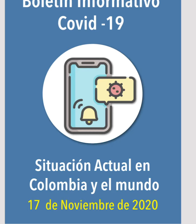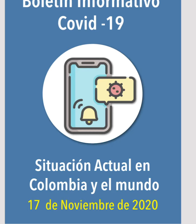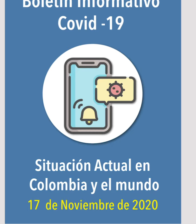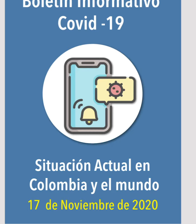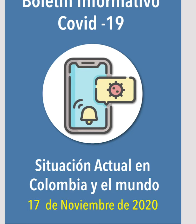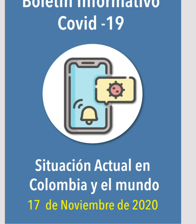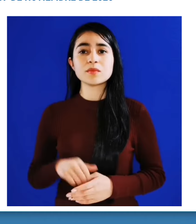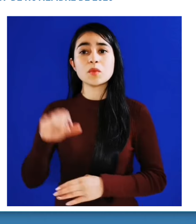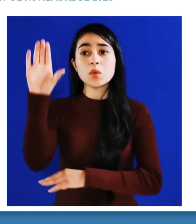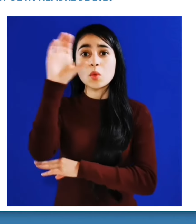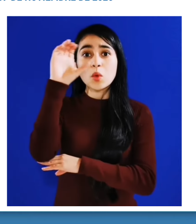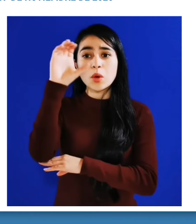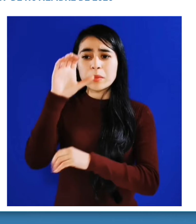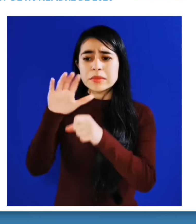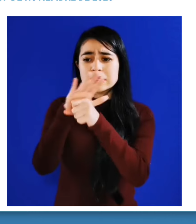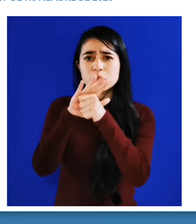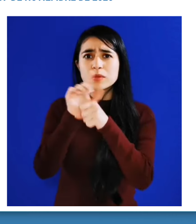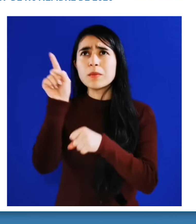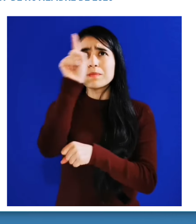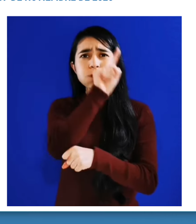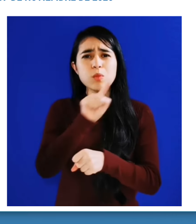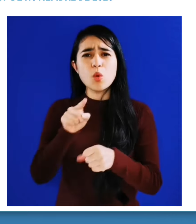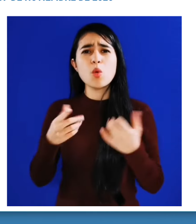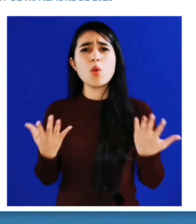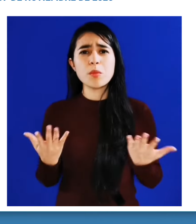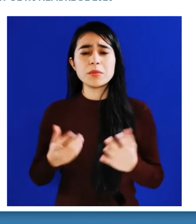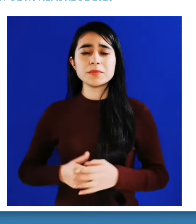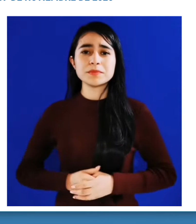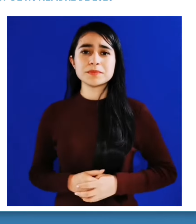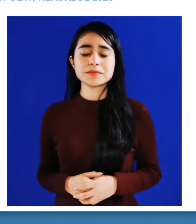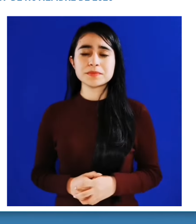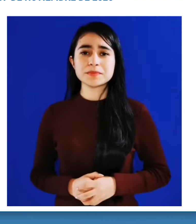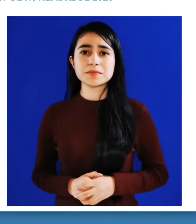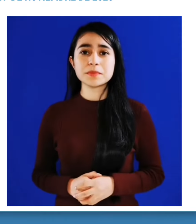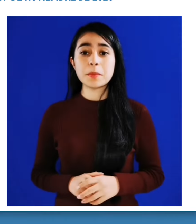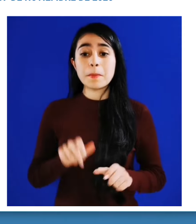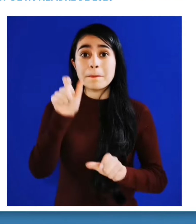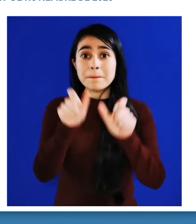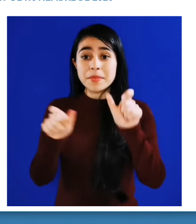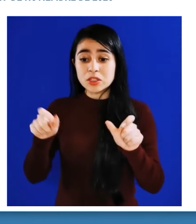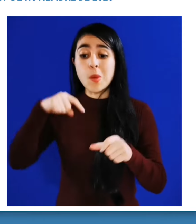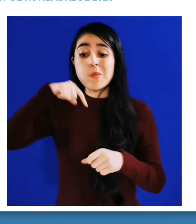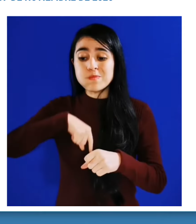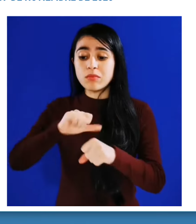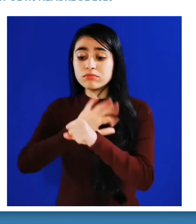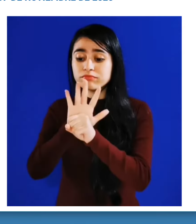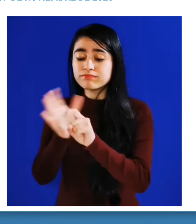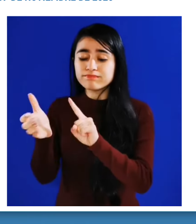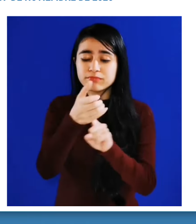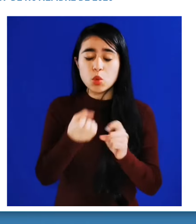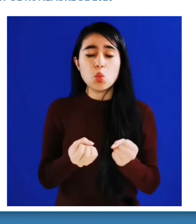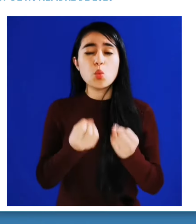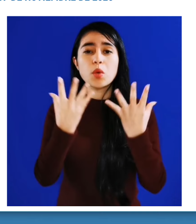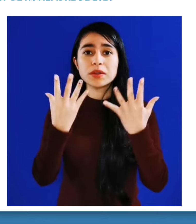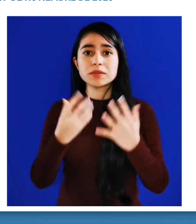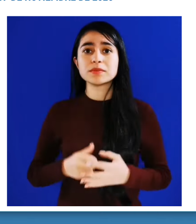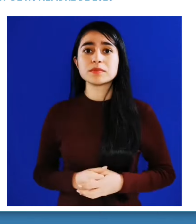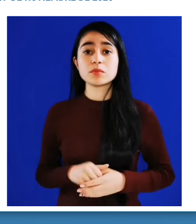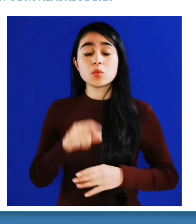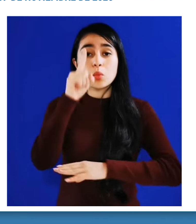2020. La situación en Colombia es la siguiente. Número de casos confirmados,